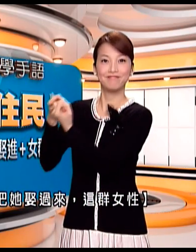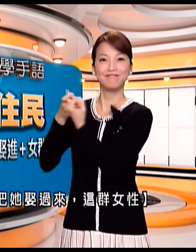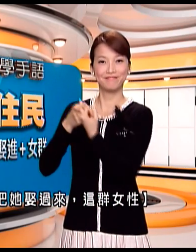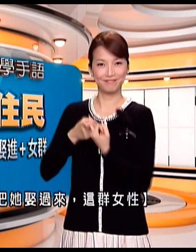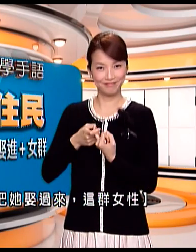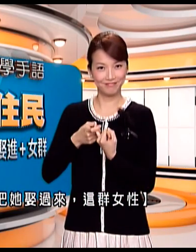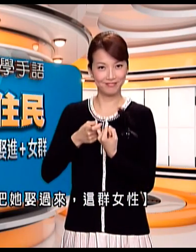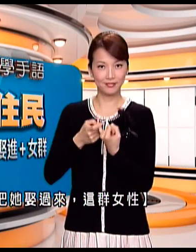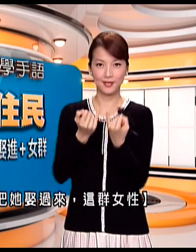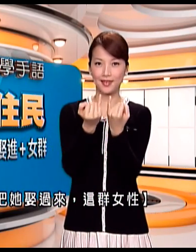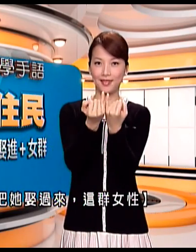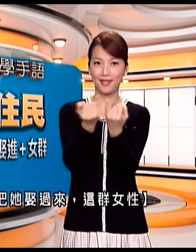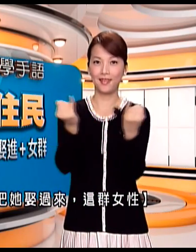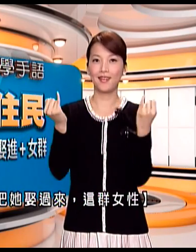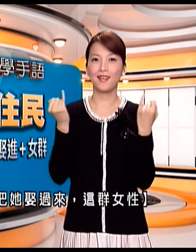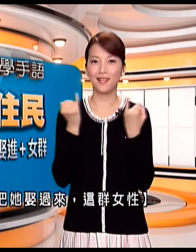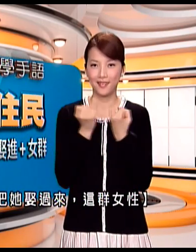娶过来，这群女性，